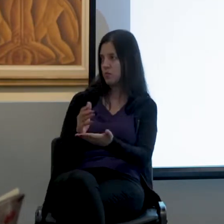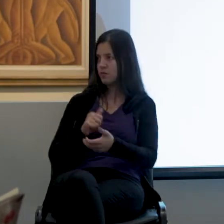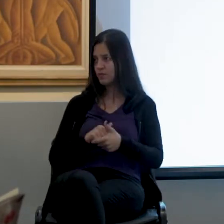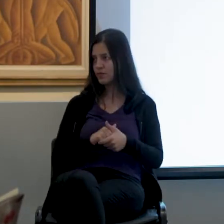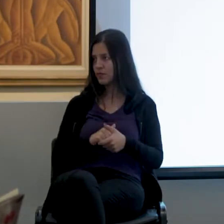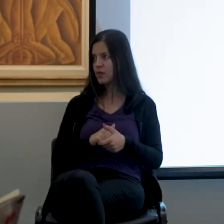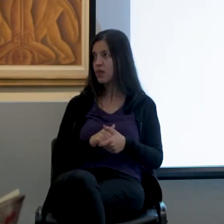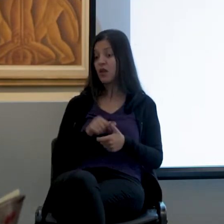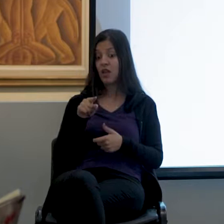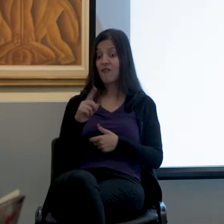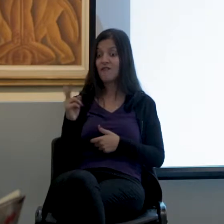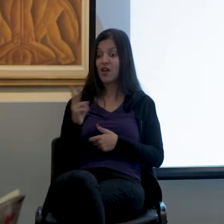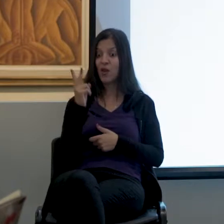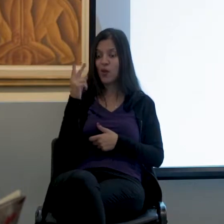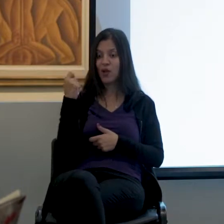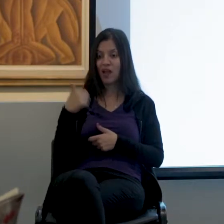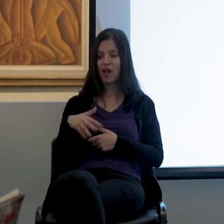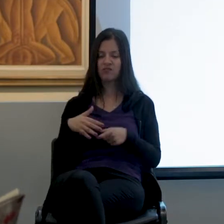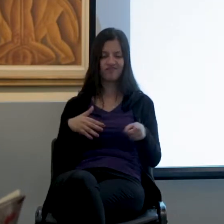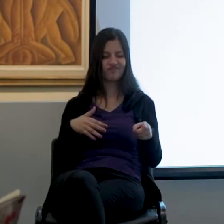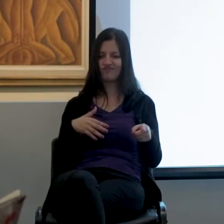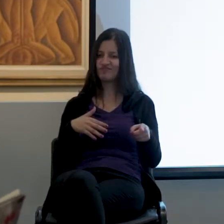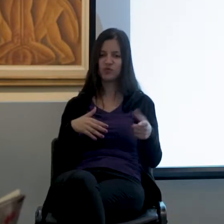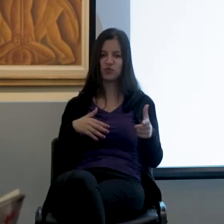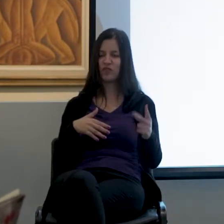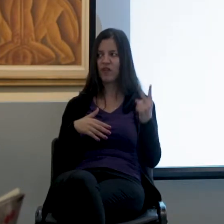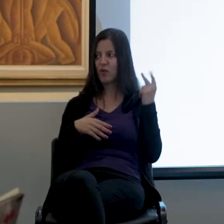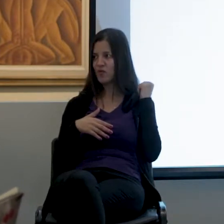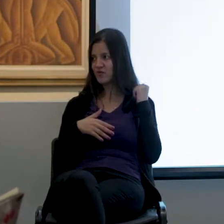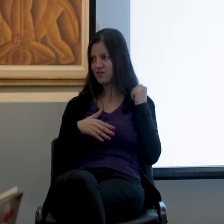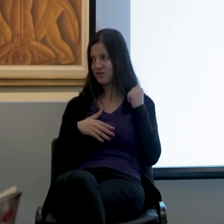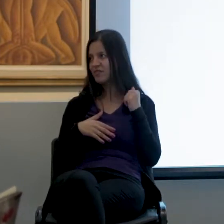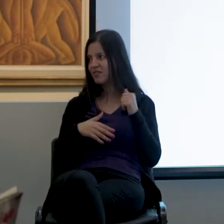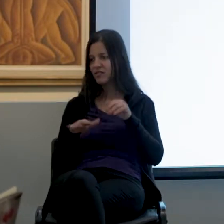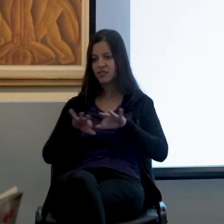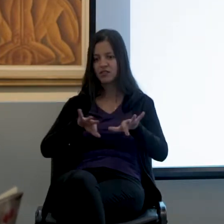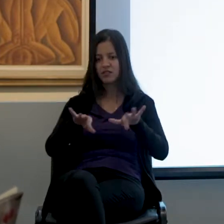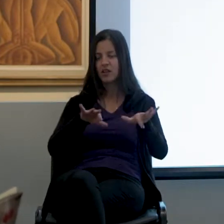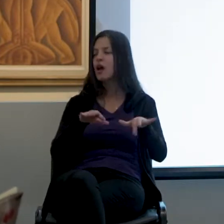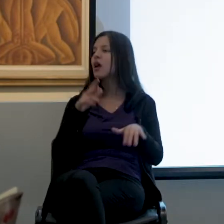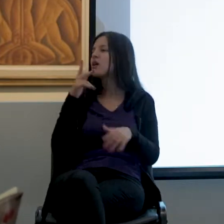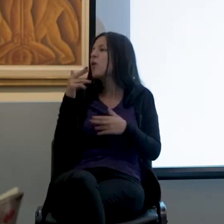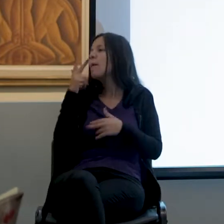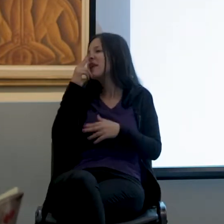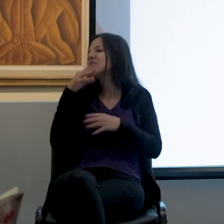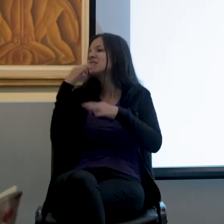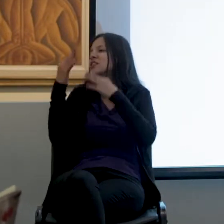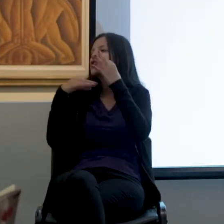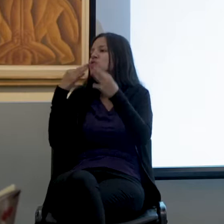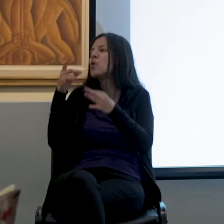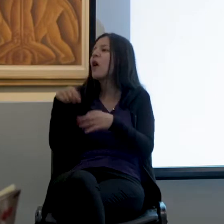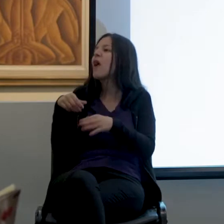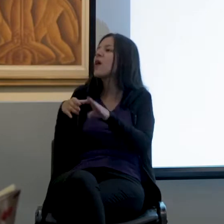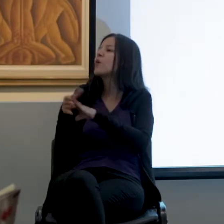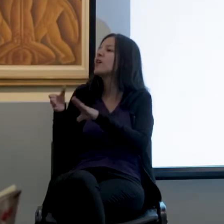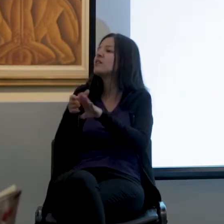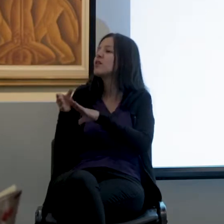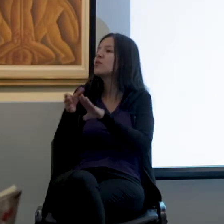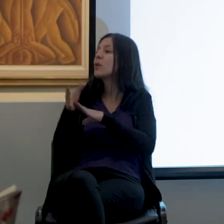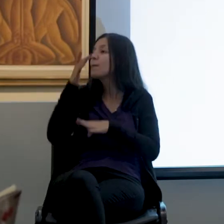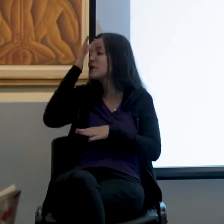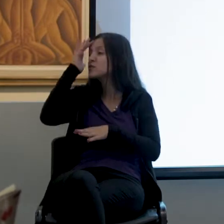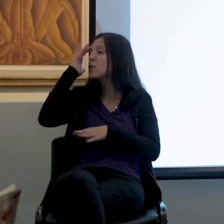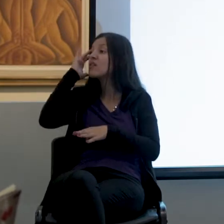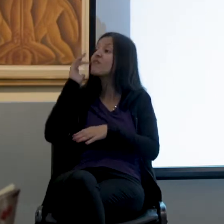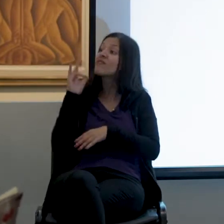Da que tem valor, da que não tem. O crítico é um orientador. É o orientador do gosto, inclusive do comprador.